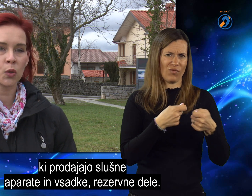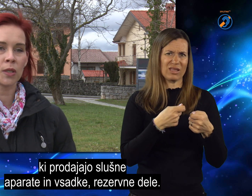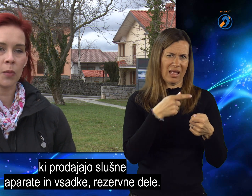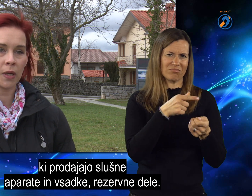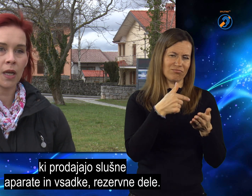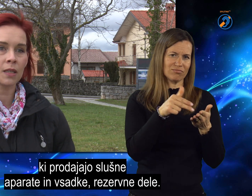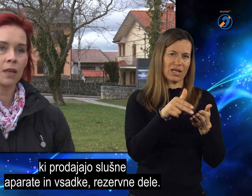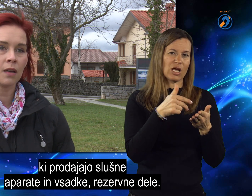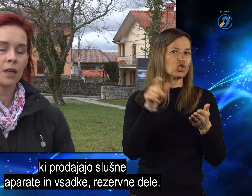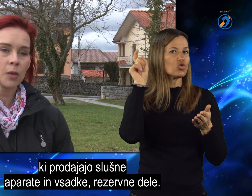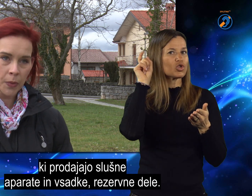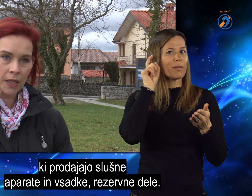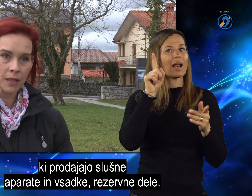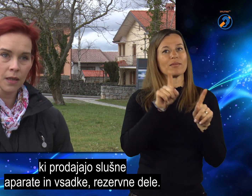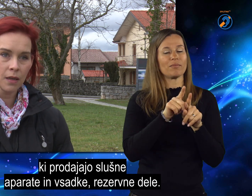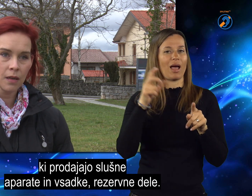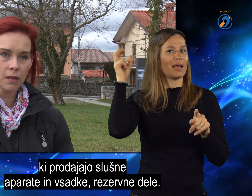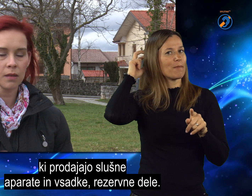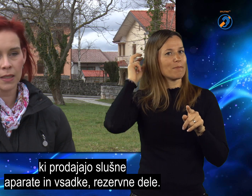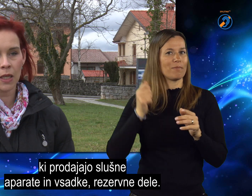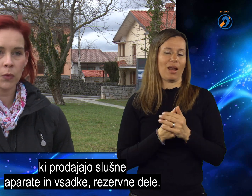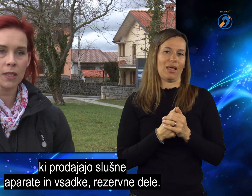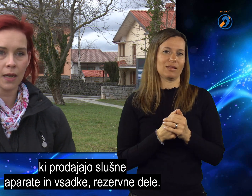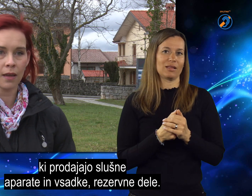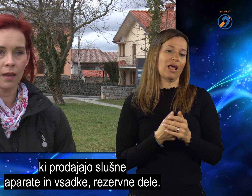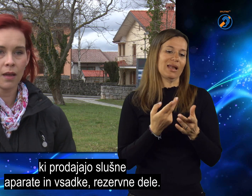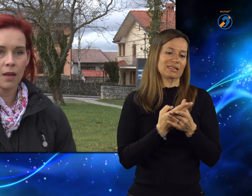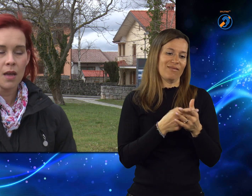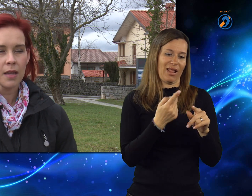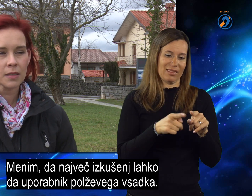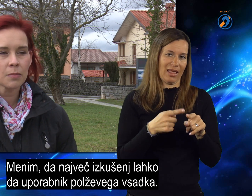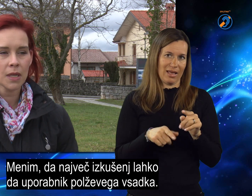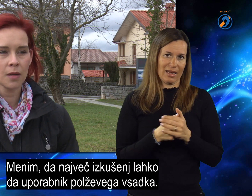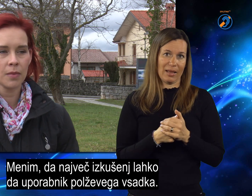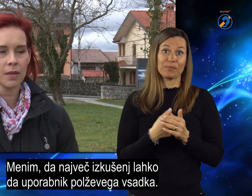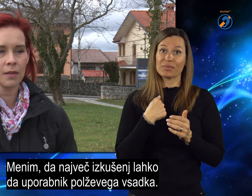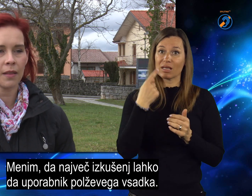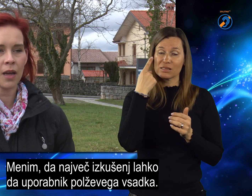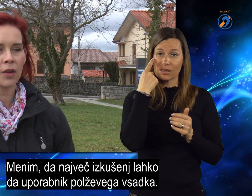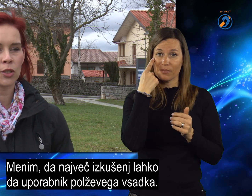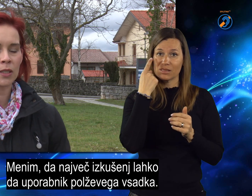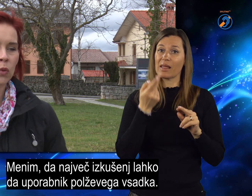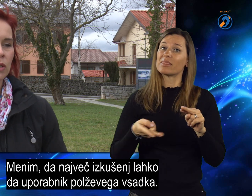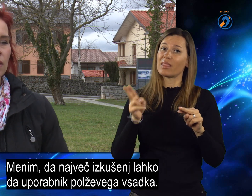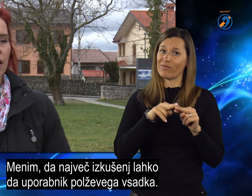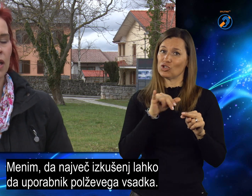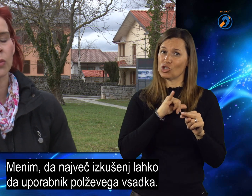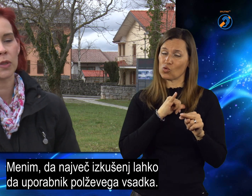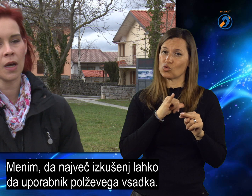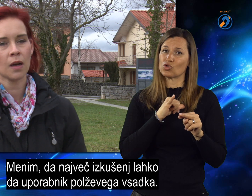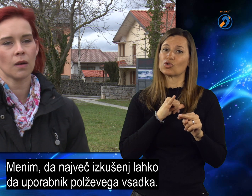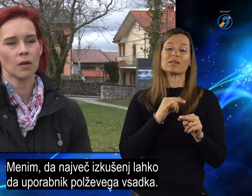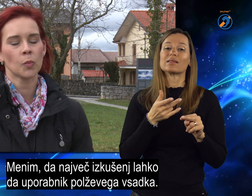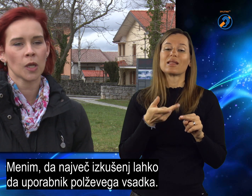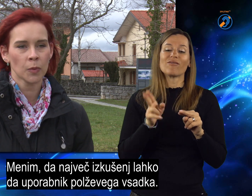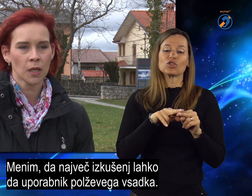prodajajo slušne aparati in implant, rezervni deli. Jaz merim, da največ izkušenj lahko